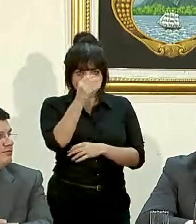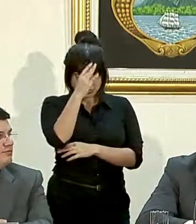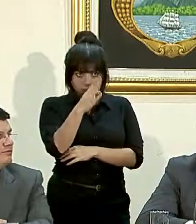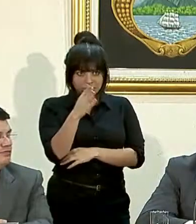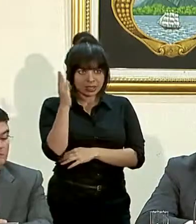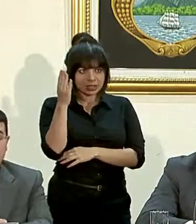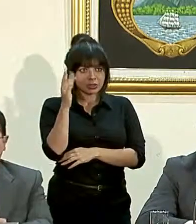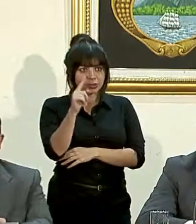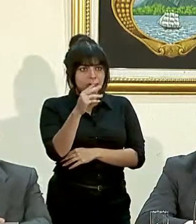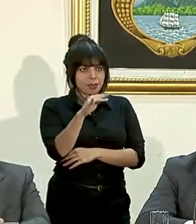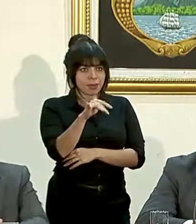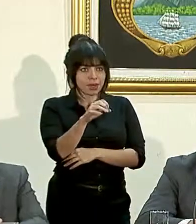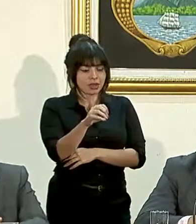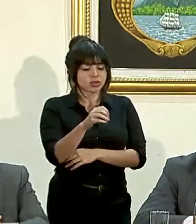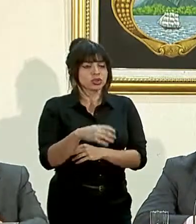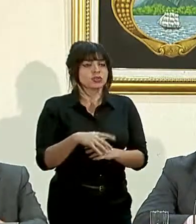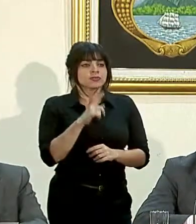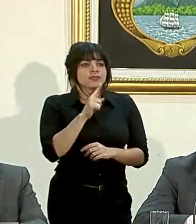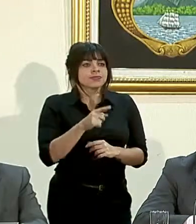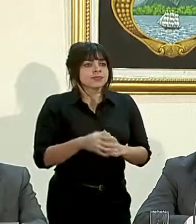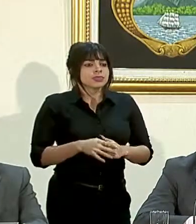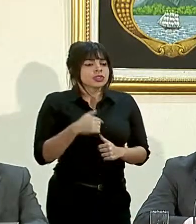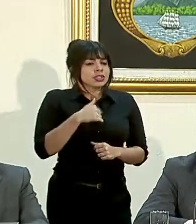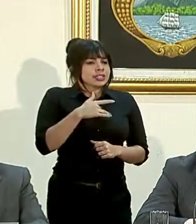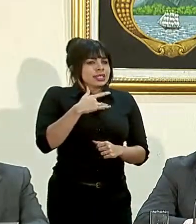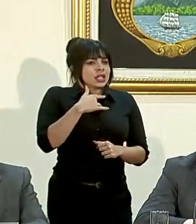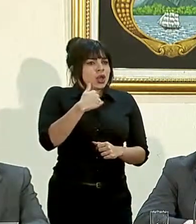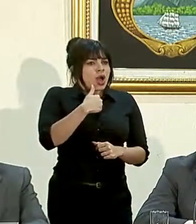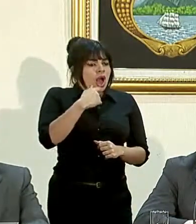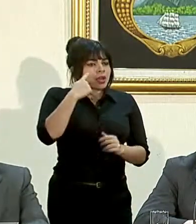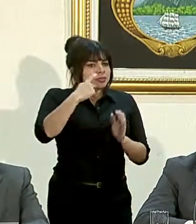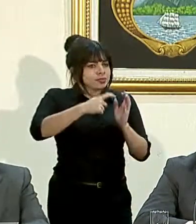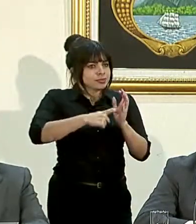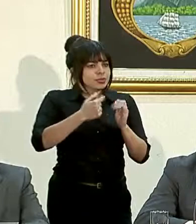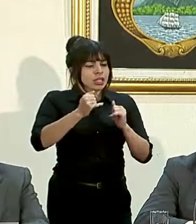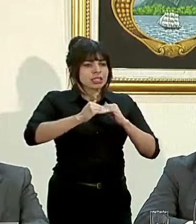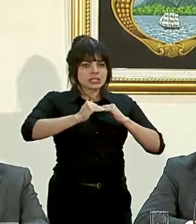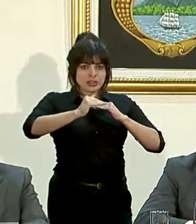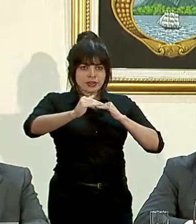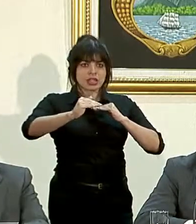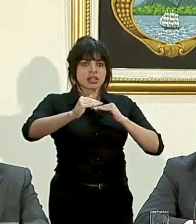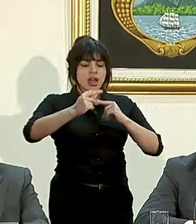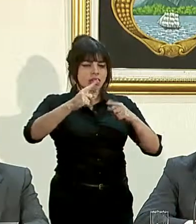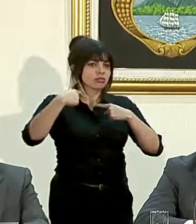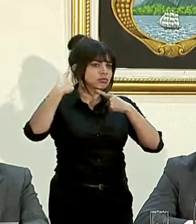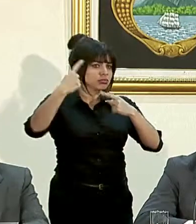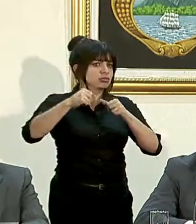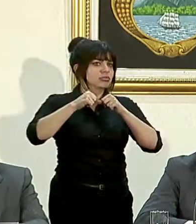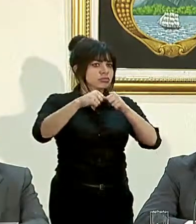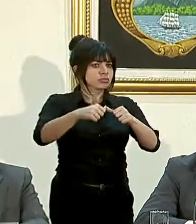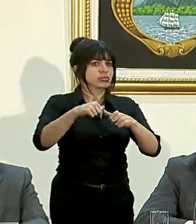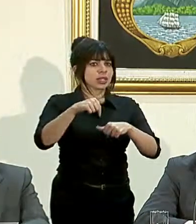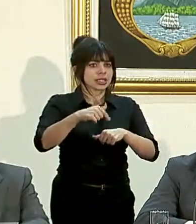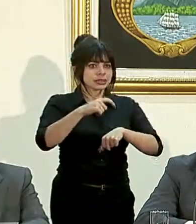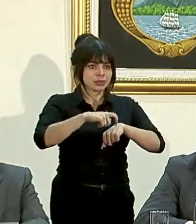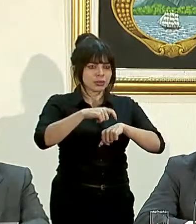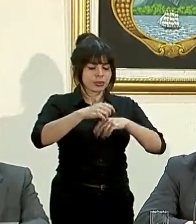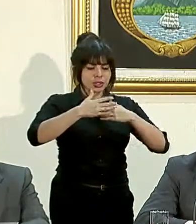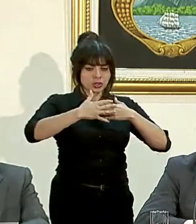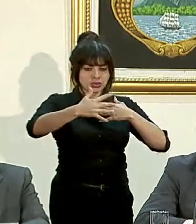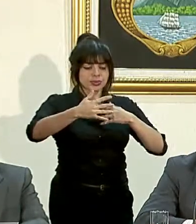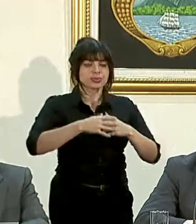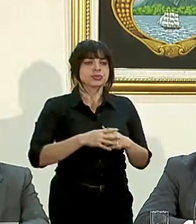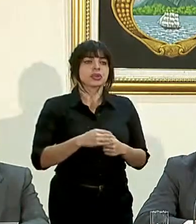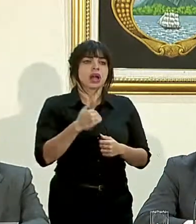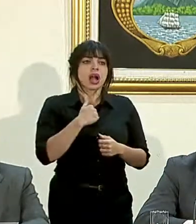discurso el primero de mayo, efectivamente siento que hay un reconocimiento a la estabilidad que se ha mantenido a lo largo de este periodo.